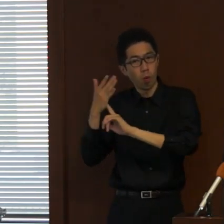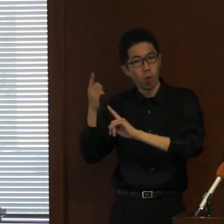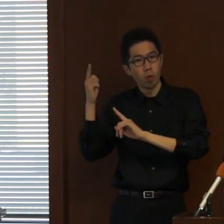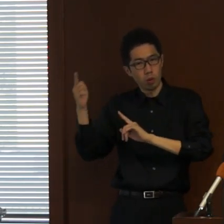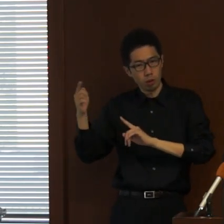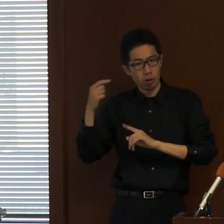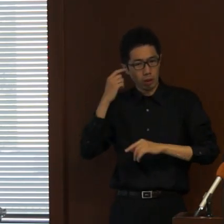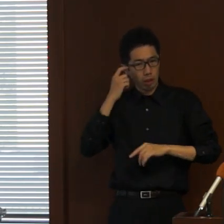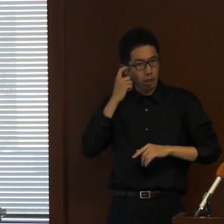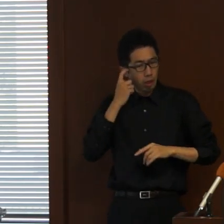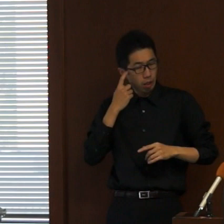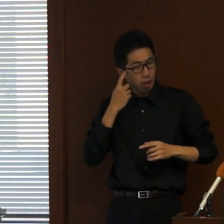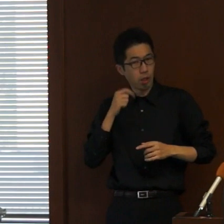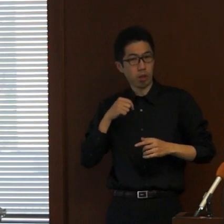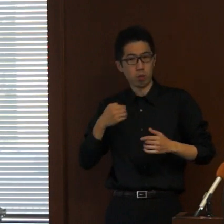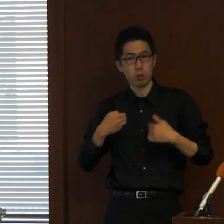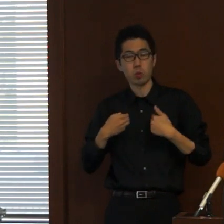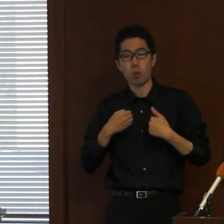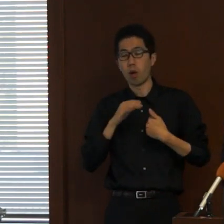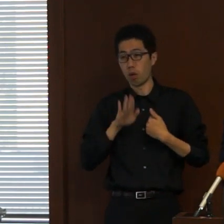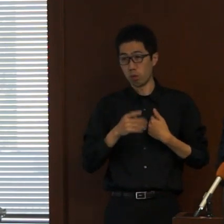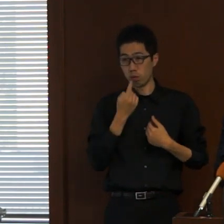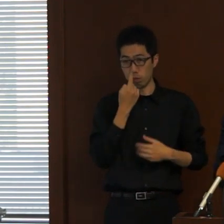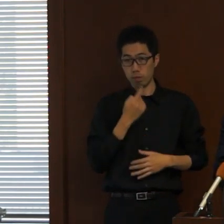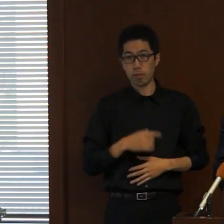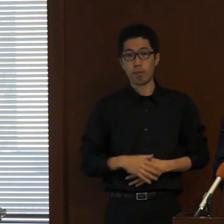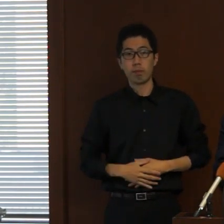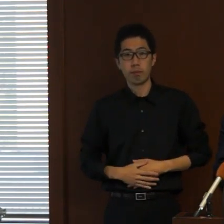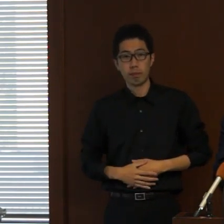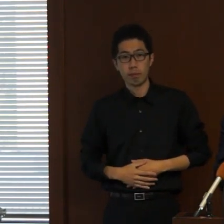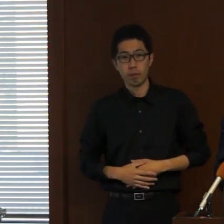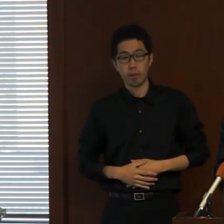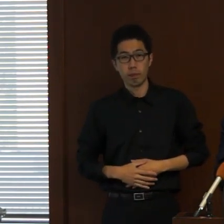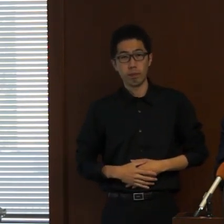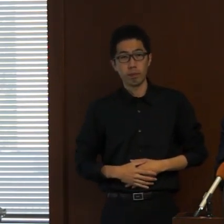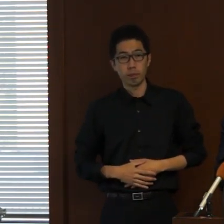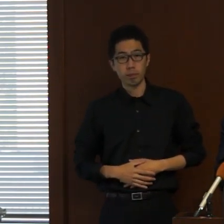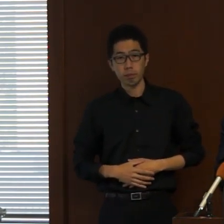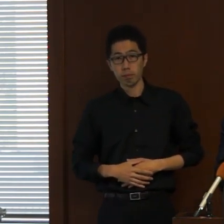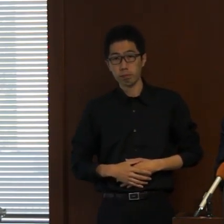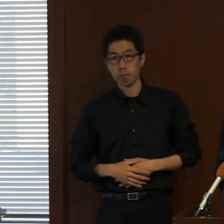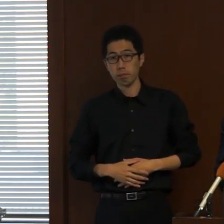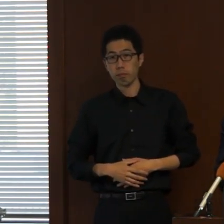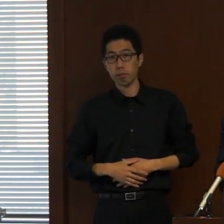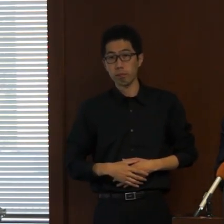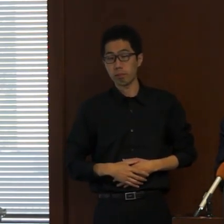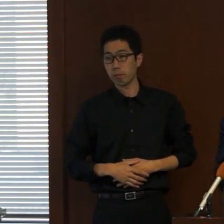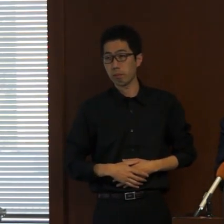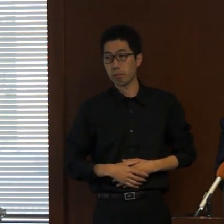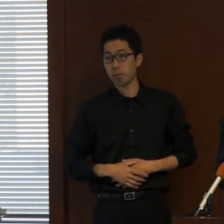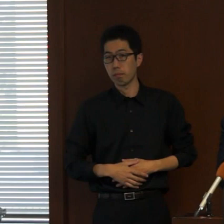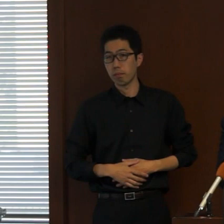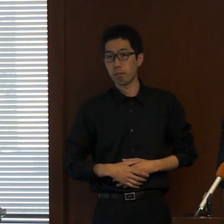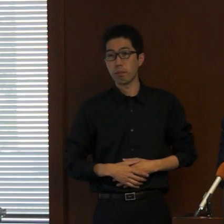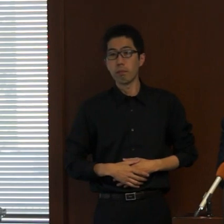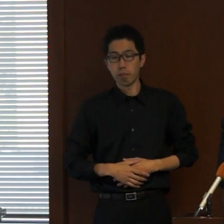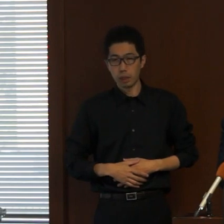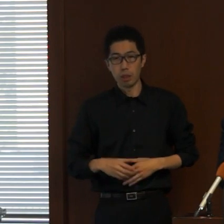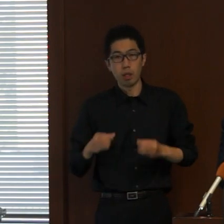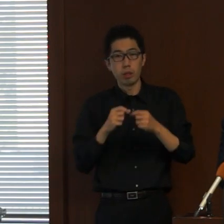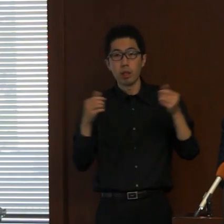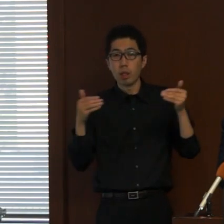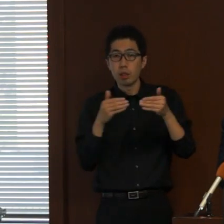々考えなければいけないと思っています。それとあとは今回解除と、例えば長崎県さんと